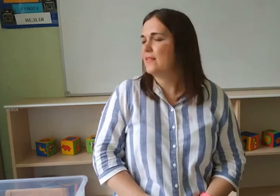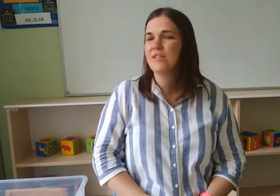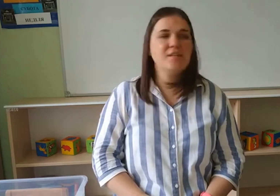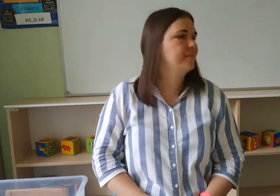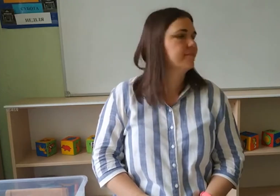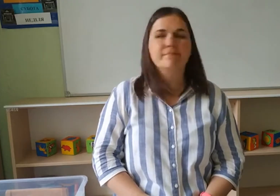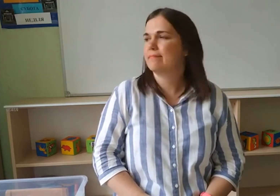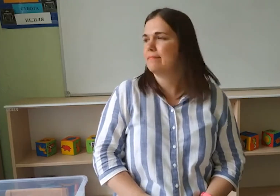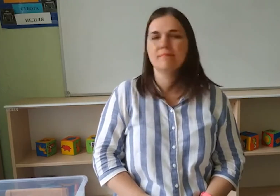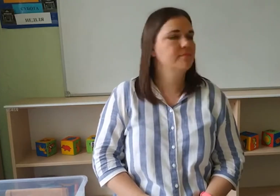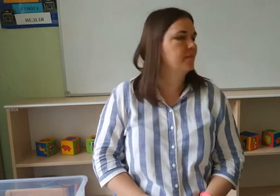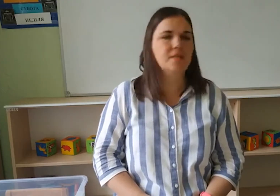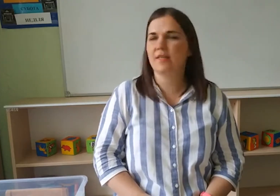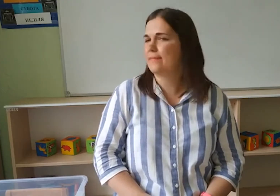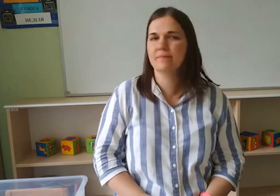Ні. Ні.